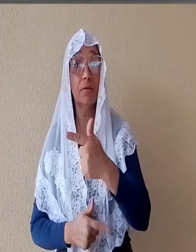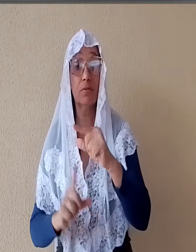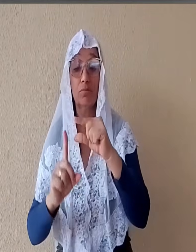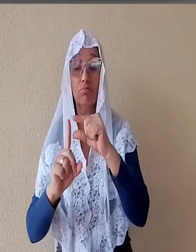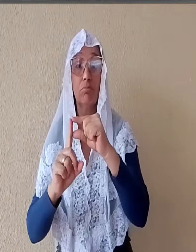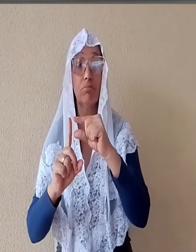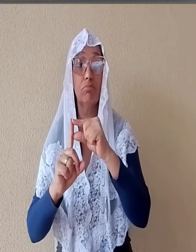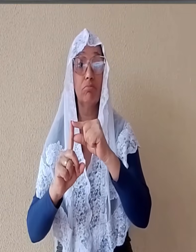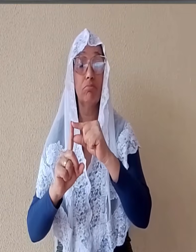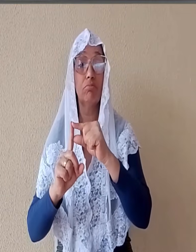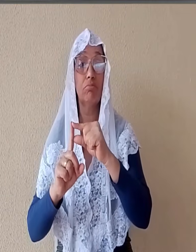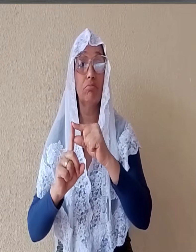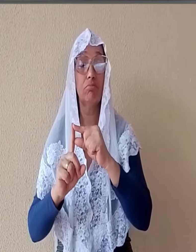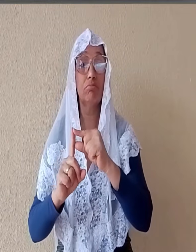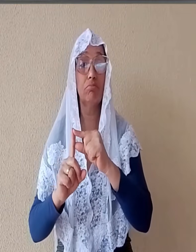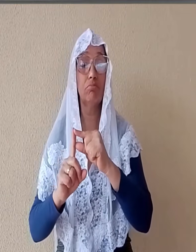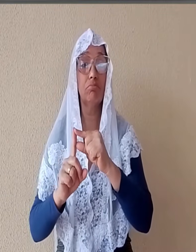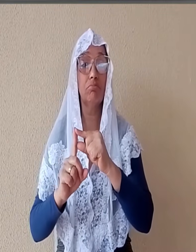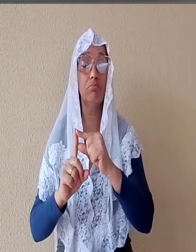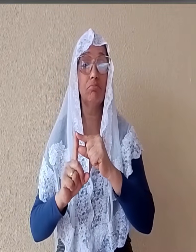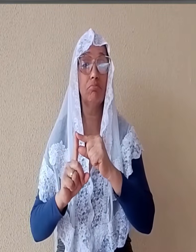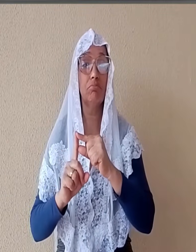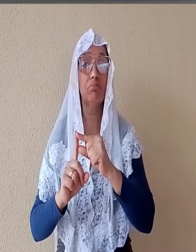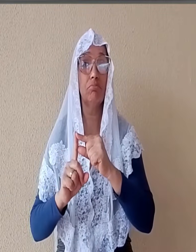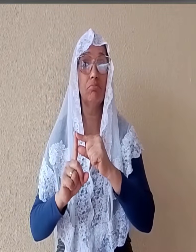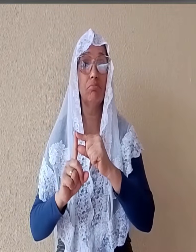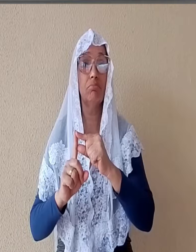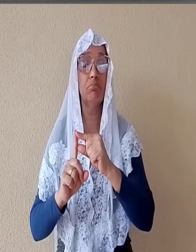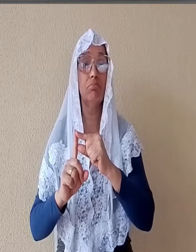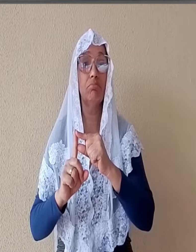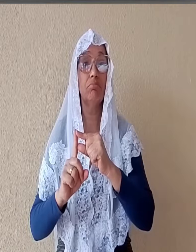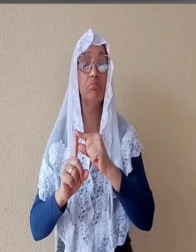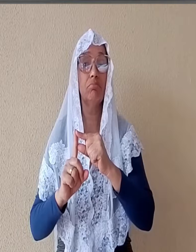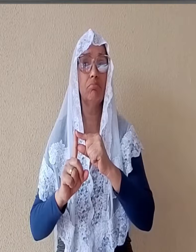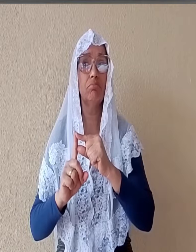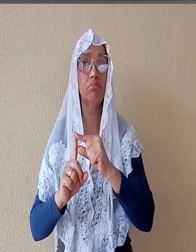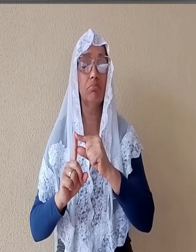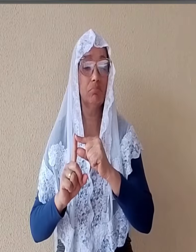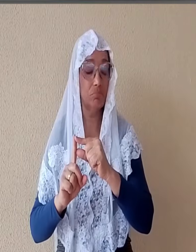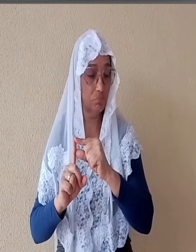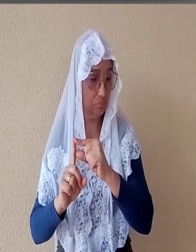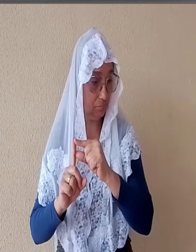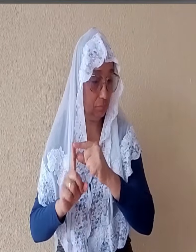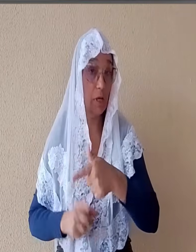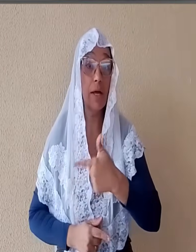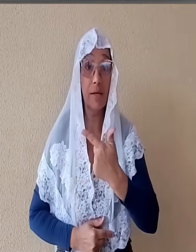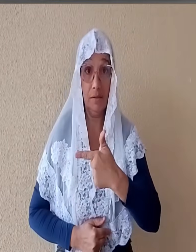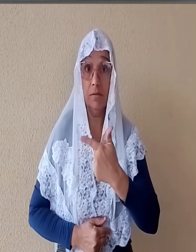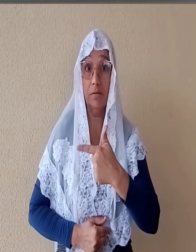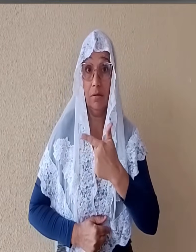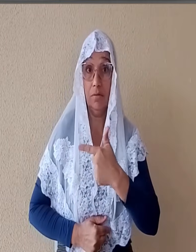21 de 2 Samuel,